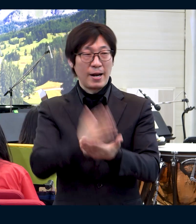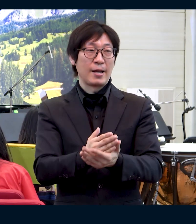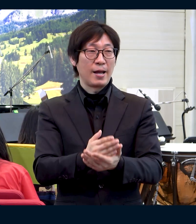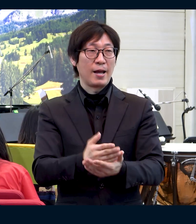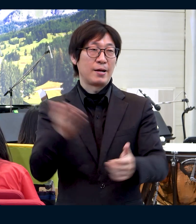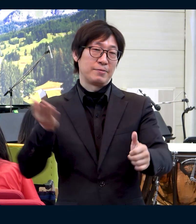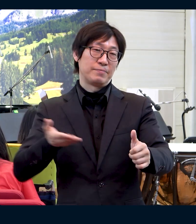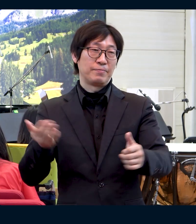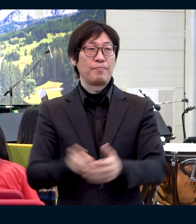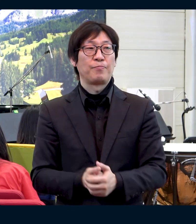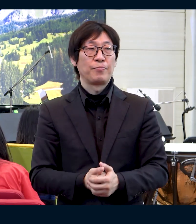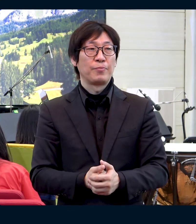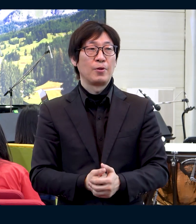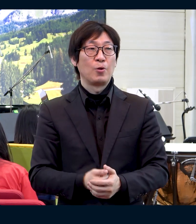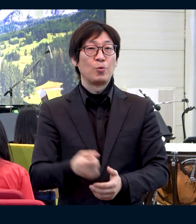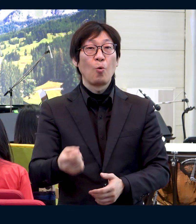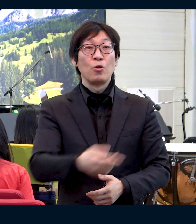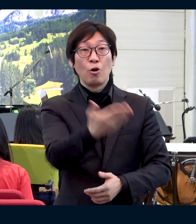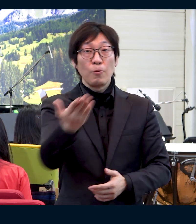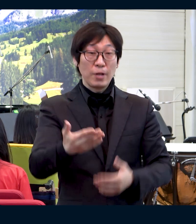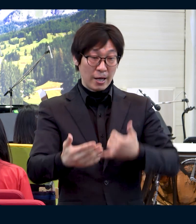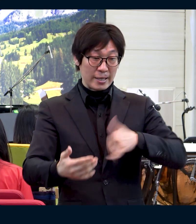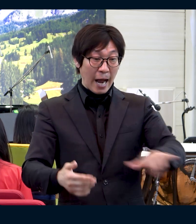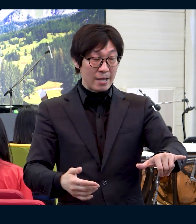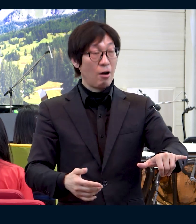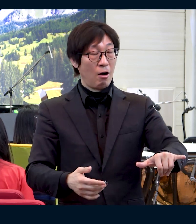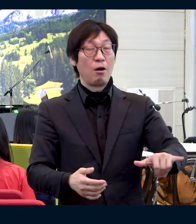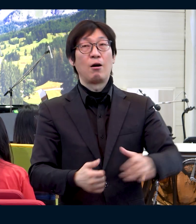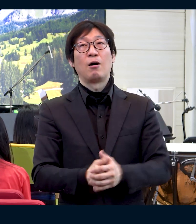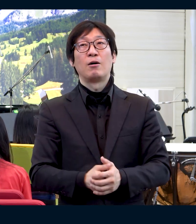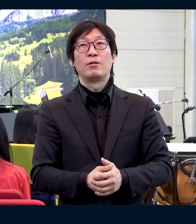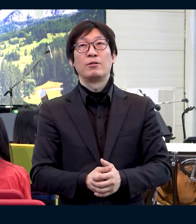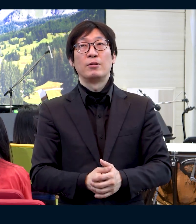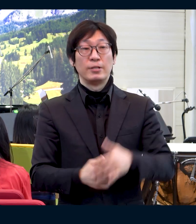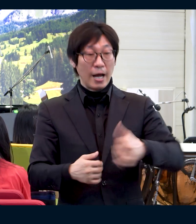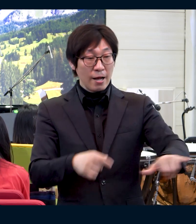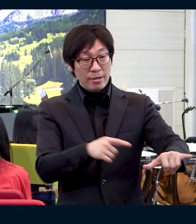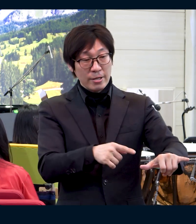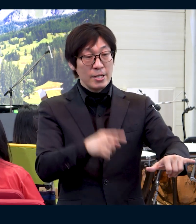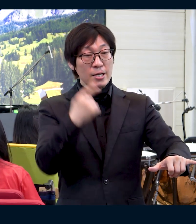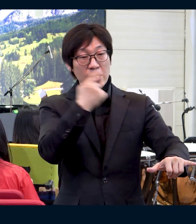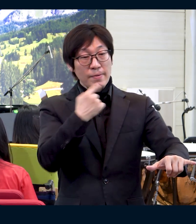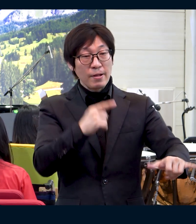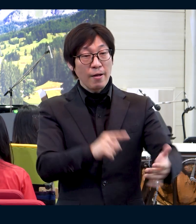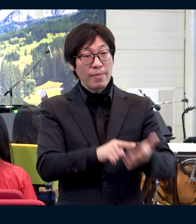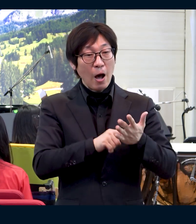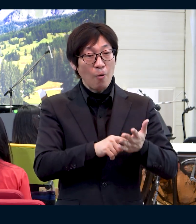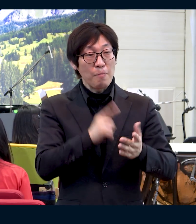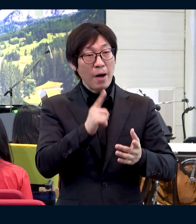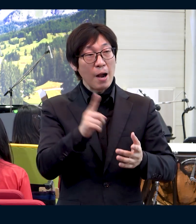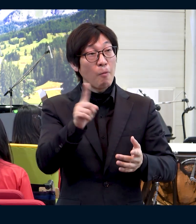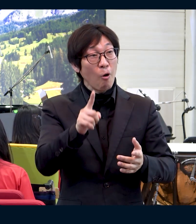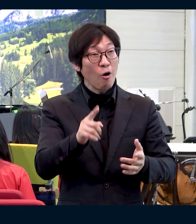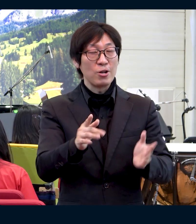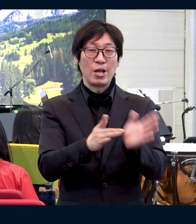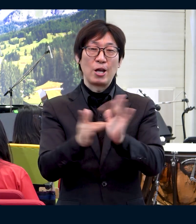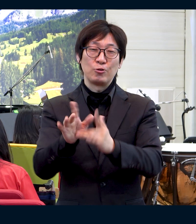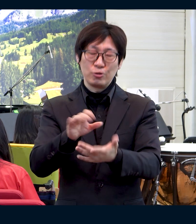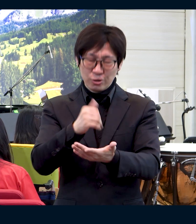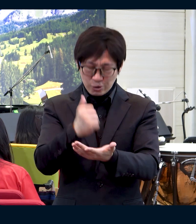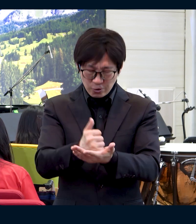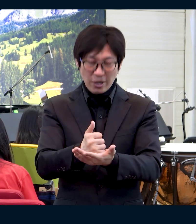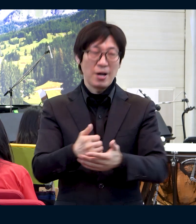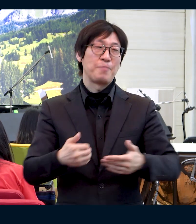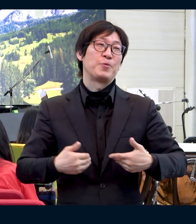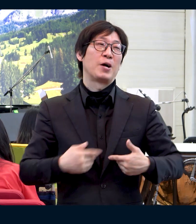다음 세대들인 여러분들의 자녀들, 저의 자녀들을 향하여 우리 자녀들의 입에서 나와야 할 그 말도 예수